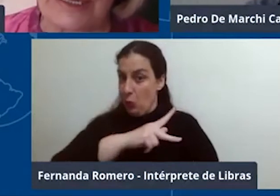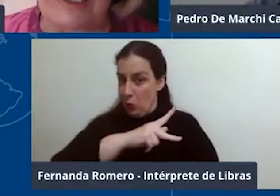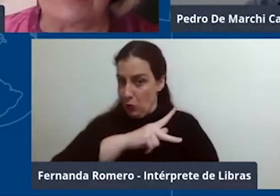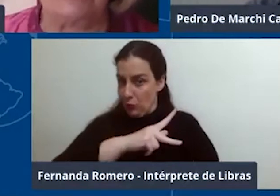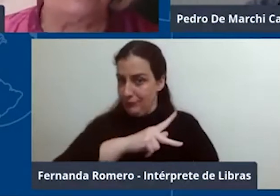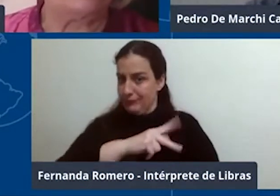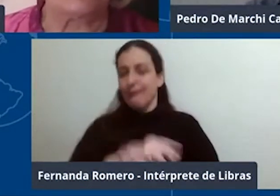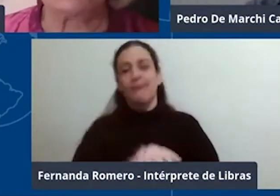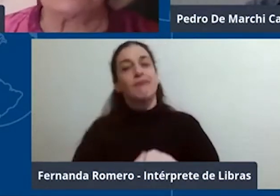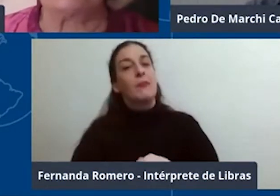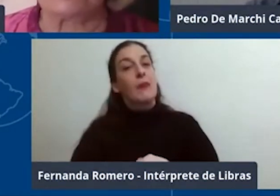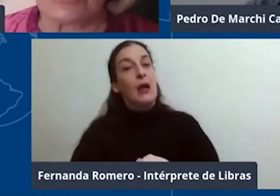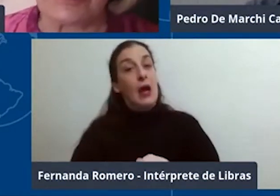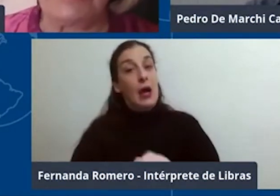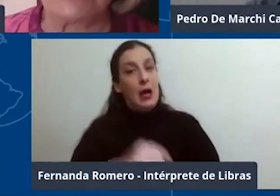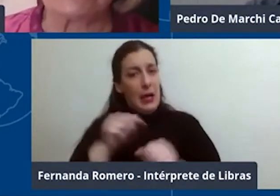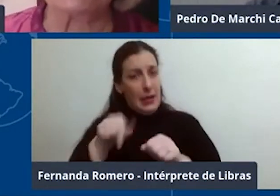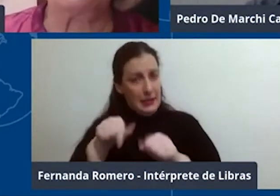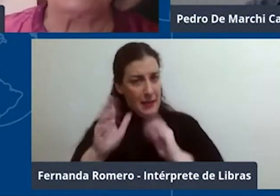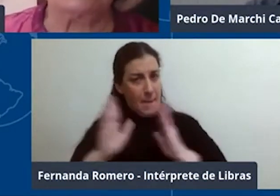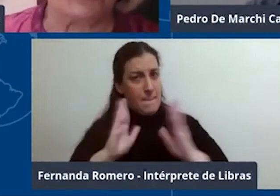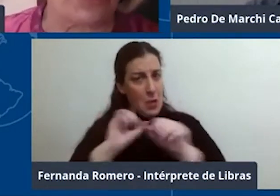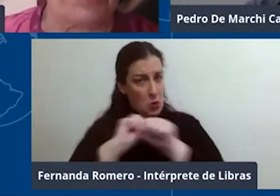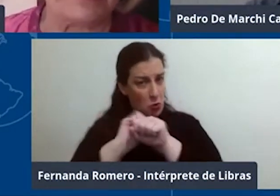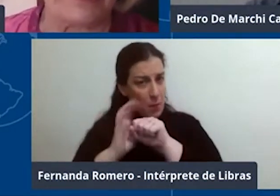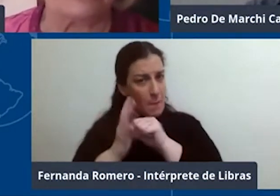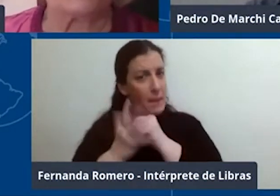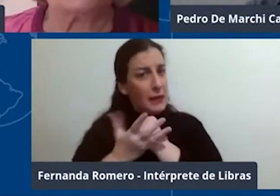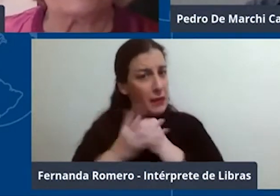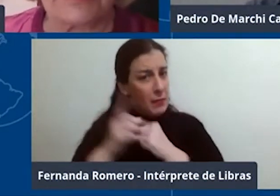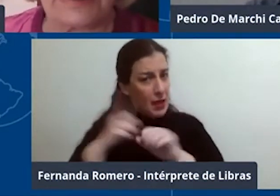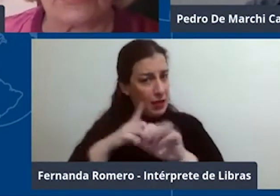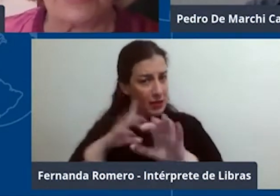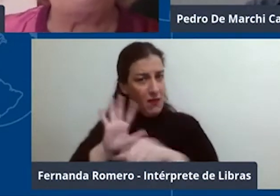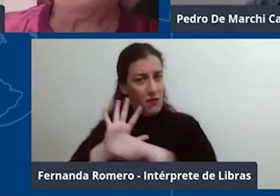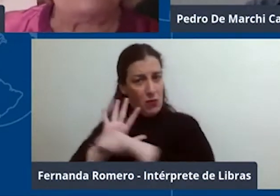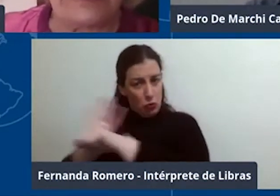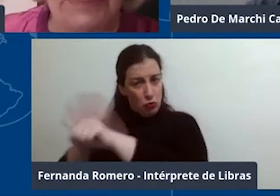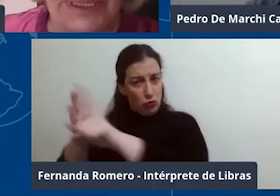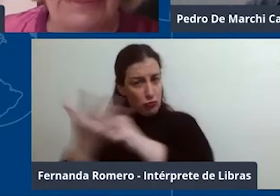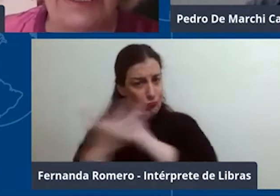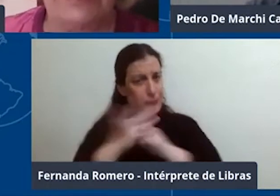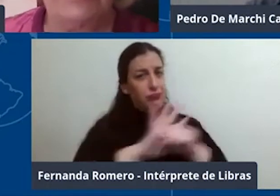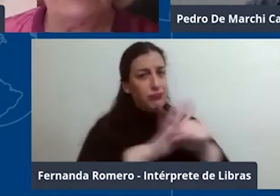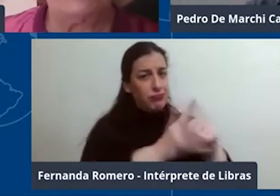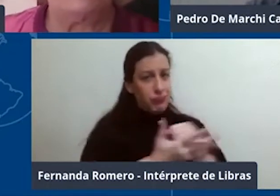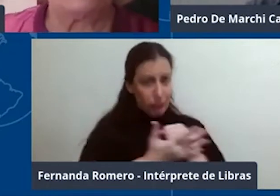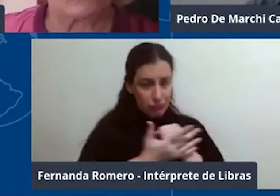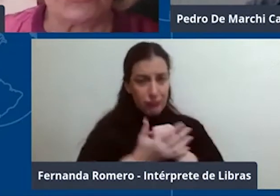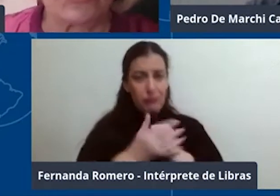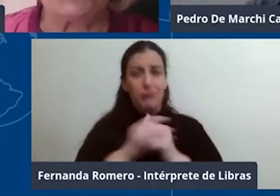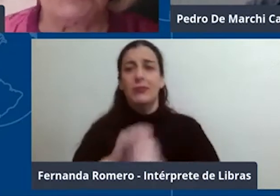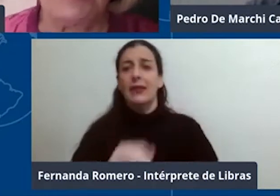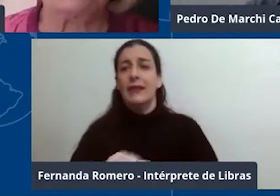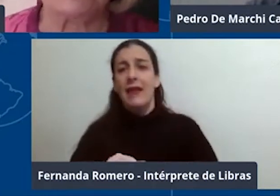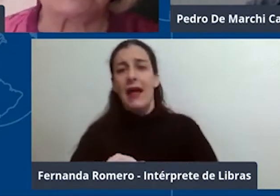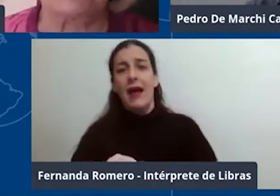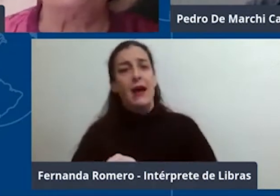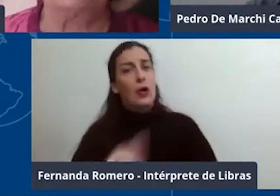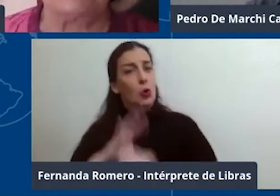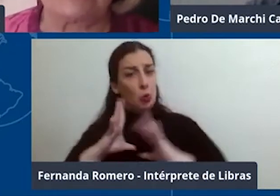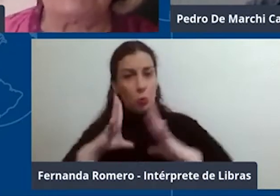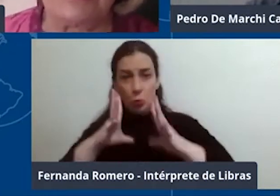muito solidária, destinaram as suas emendas, transferiram de algumas áreas de interesse eleitoral para a pandemia, e em todos os